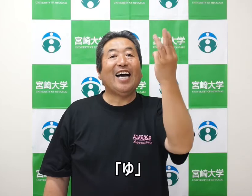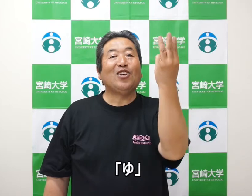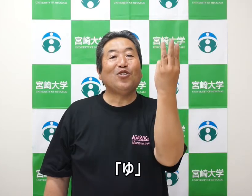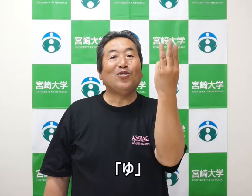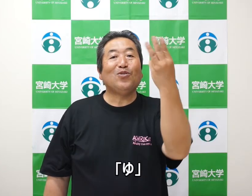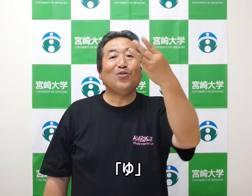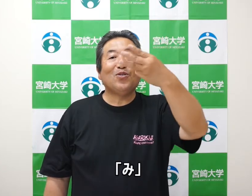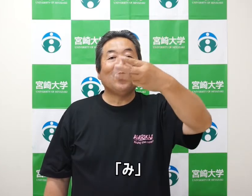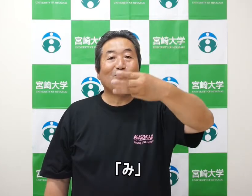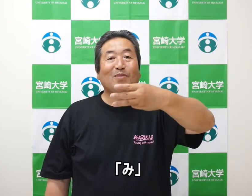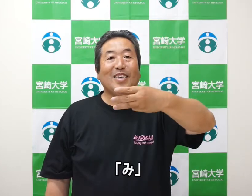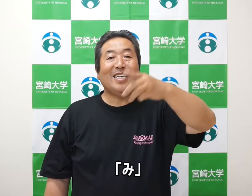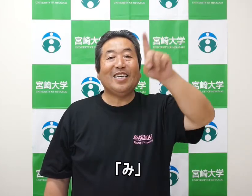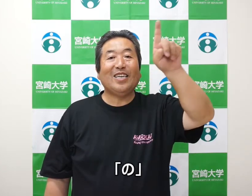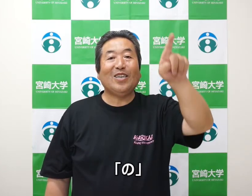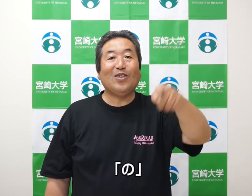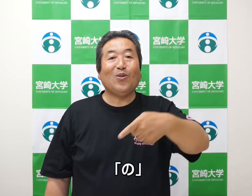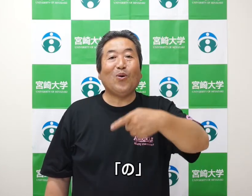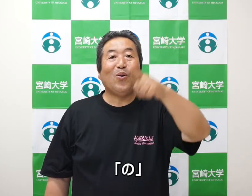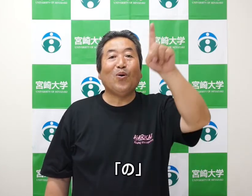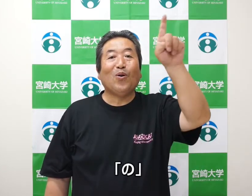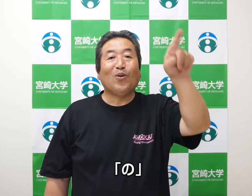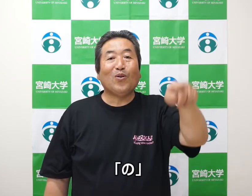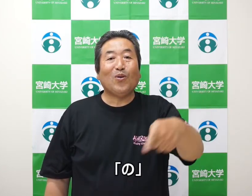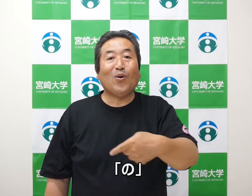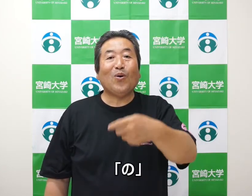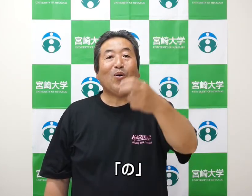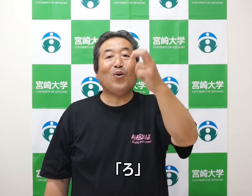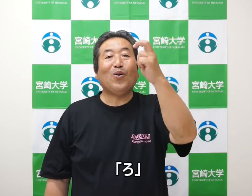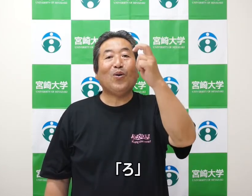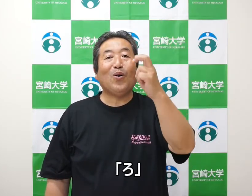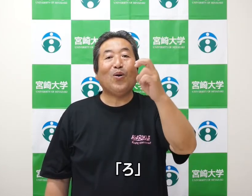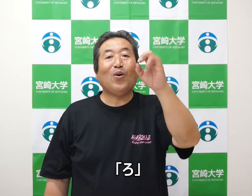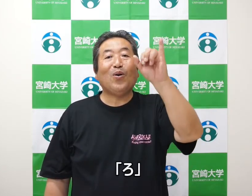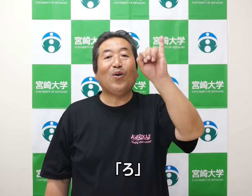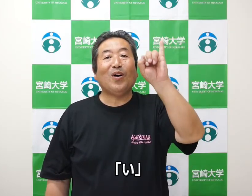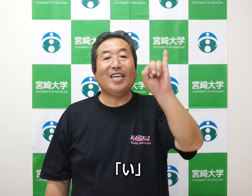歩みの呪い